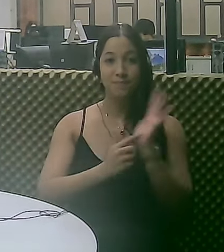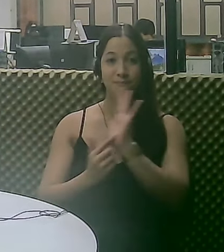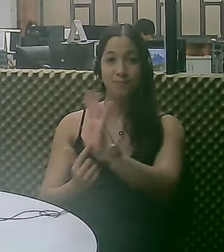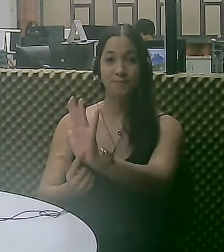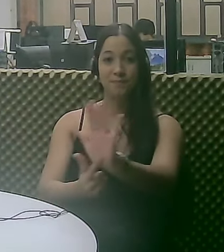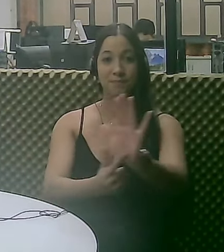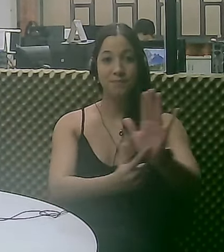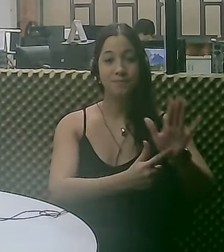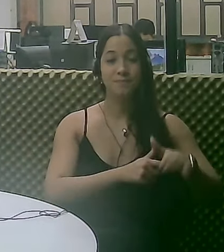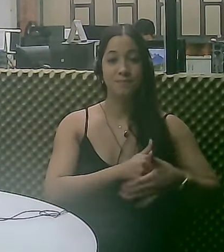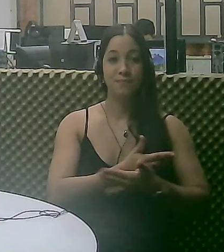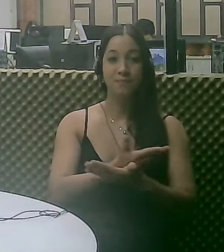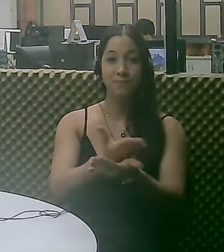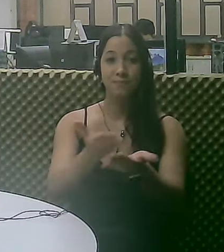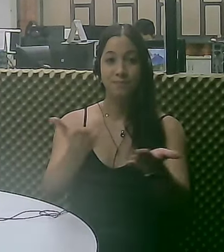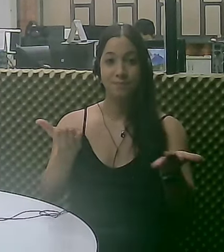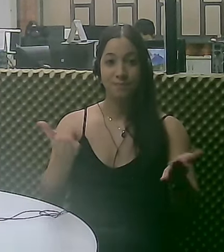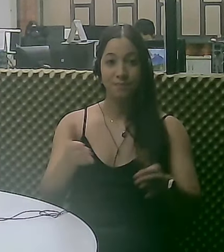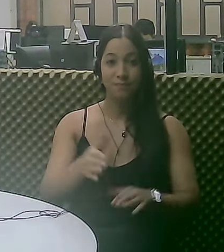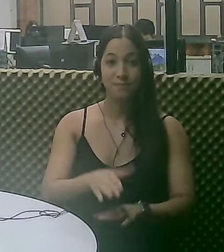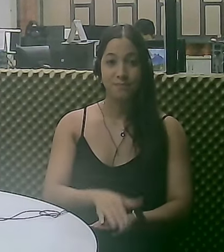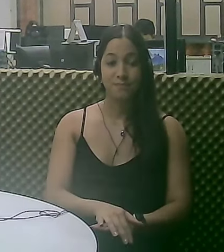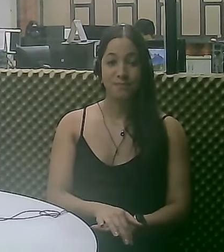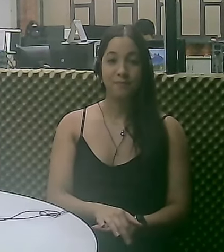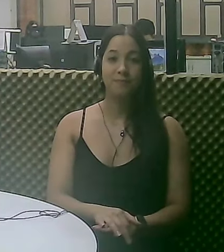Uberlândia no ar pra você.